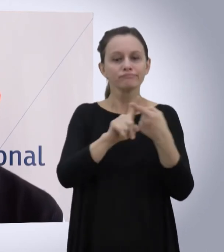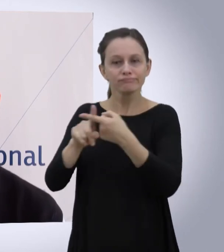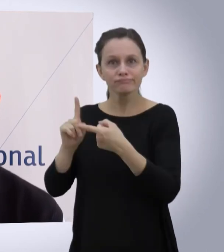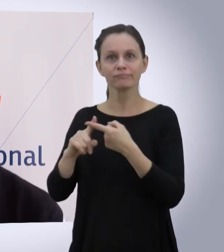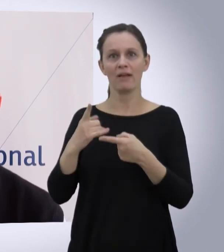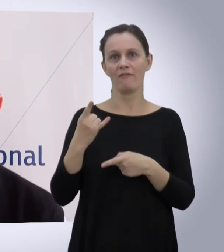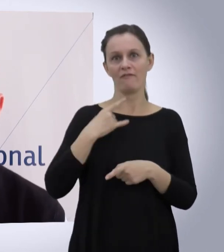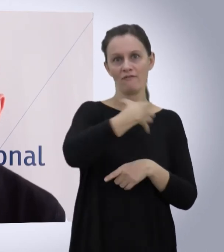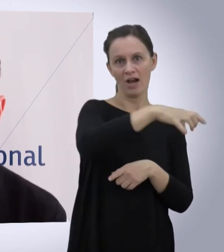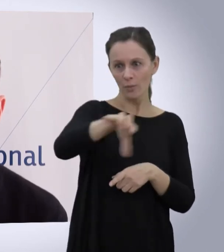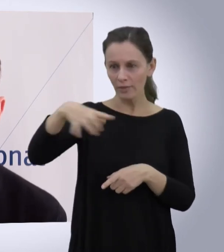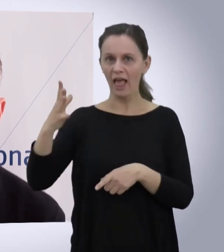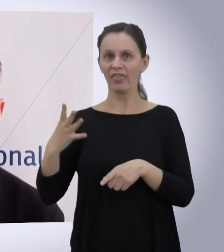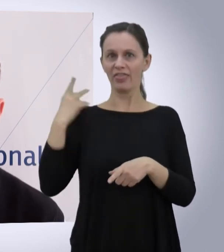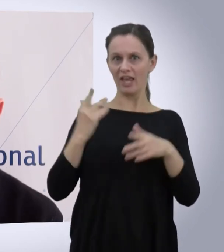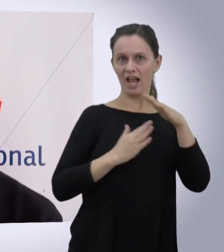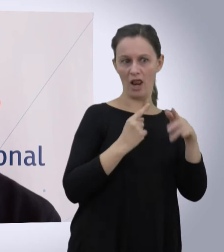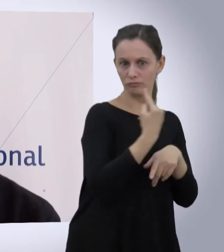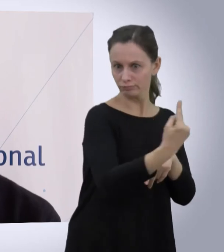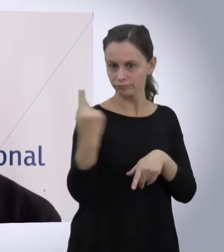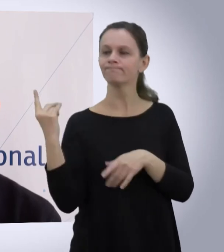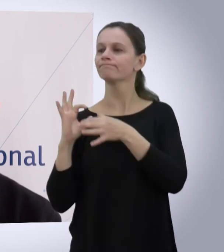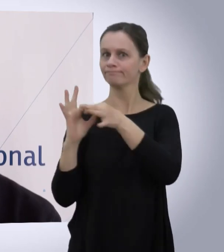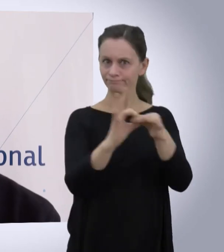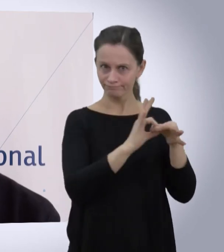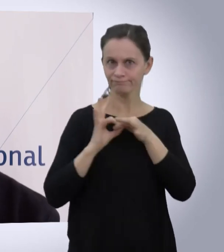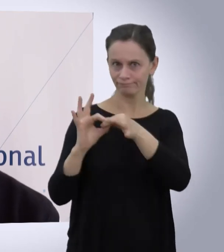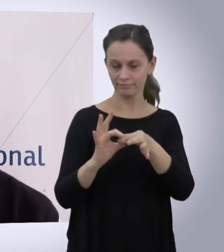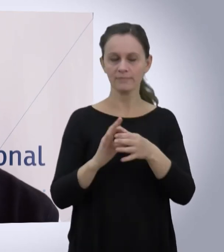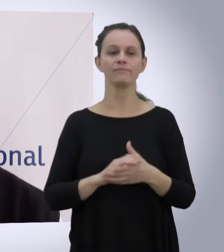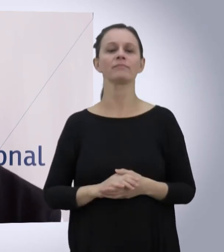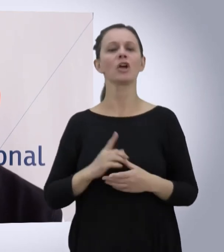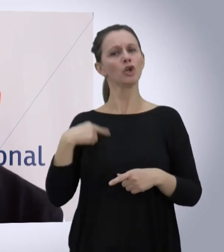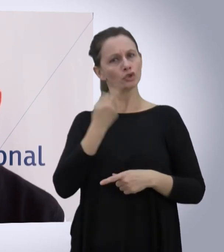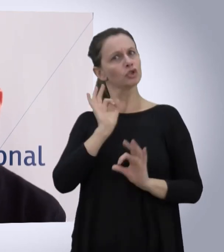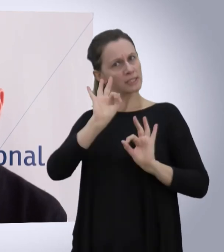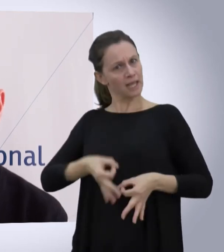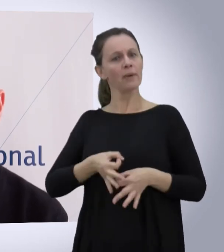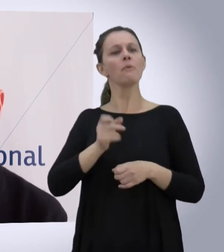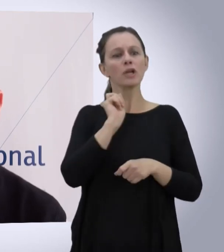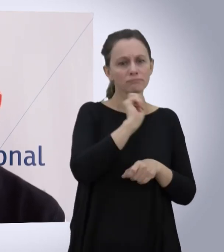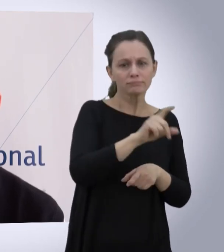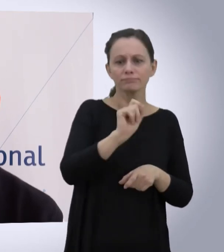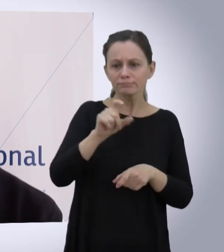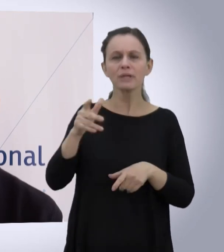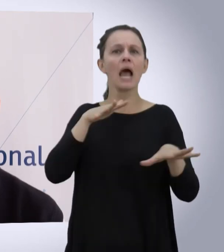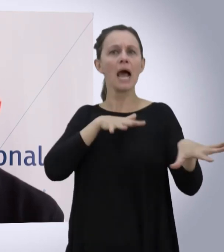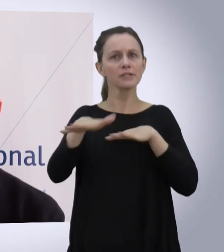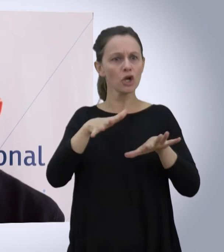de las facultades, sabiendo que en cada una de las unidades académicas se vienen desarrollando acciones en esta misma